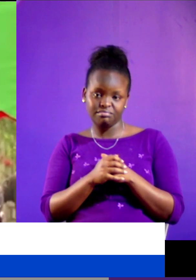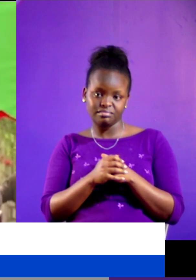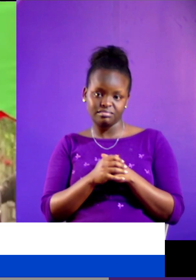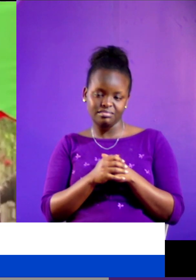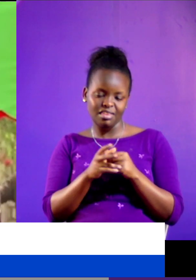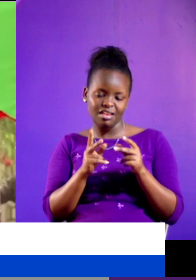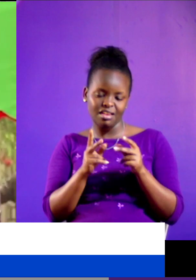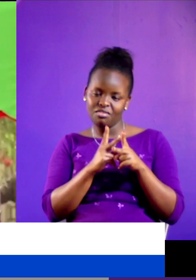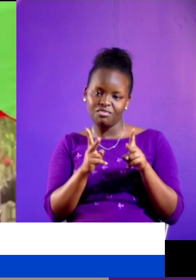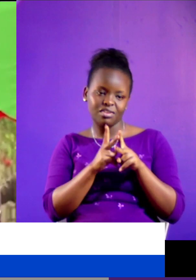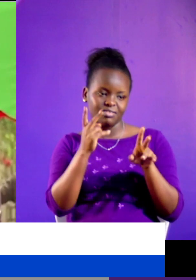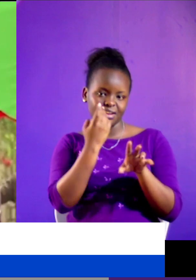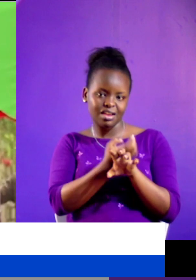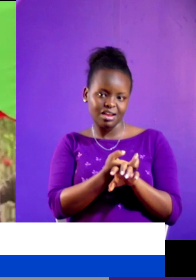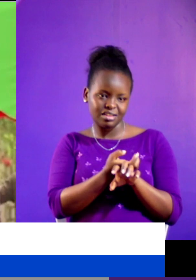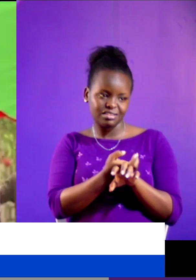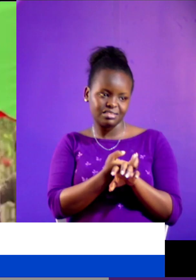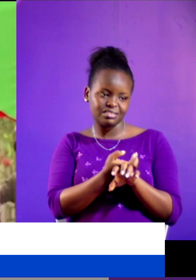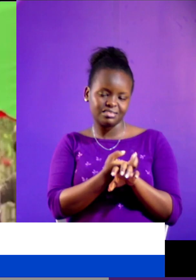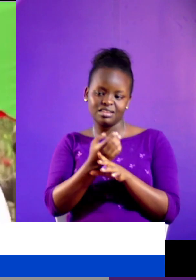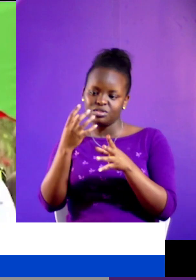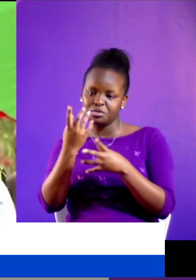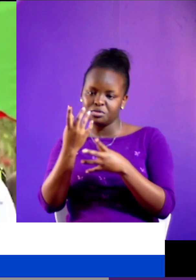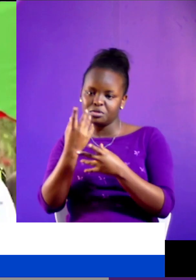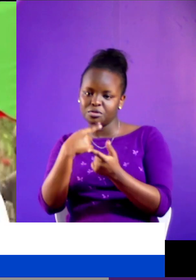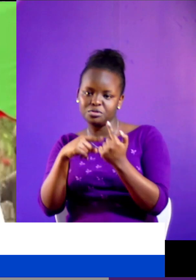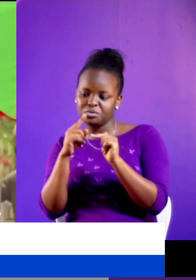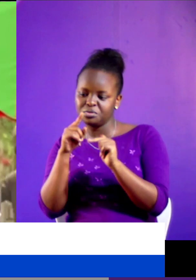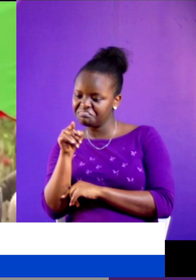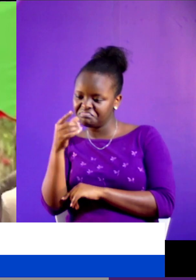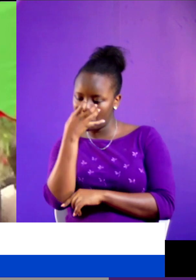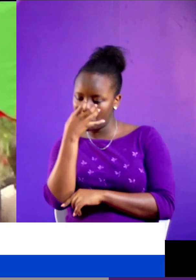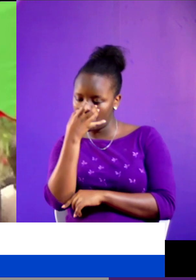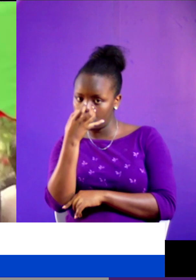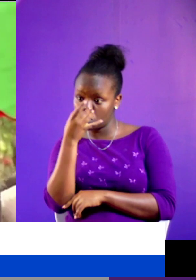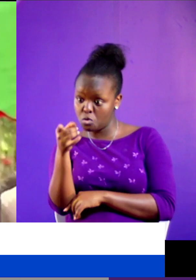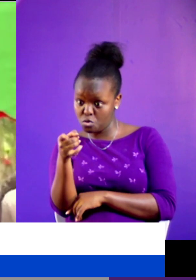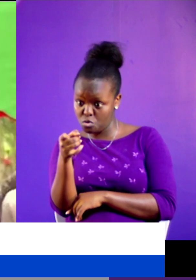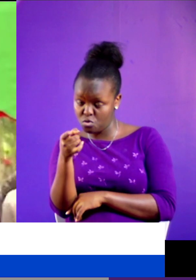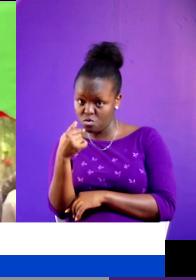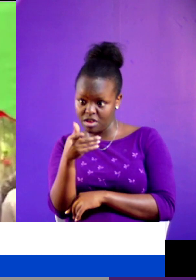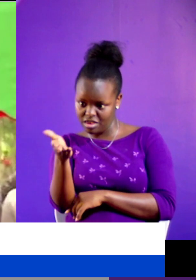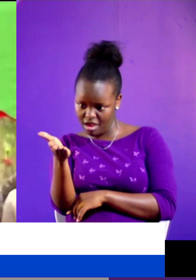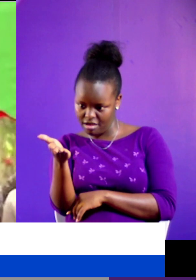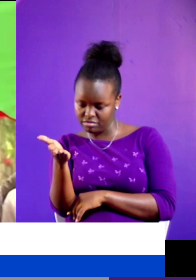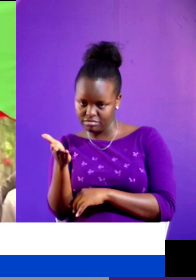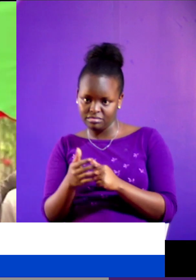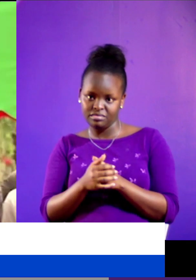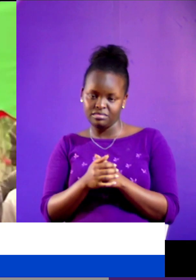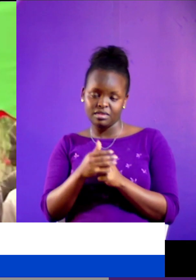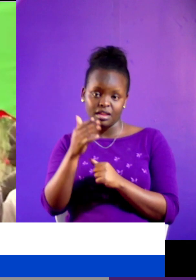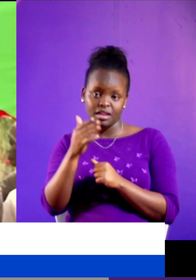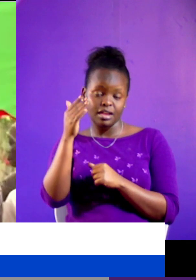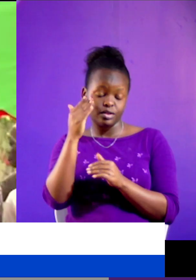Itakuwa vigumu sana kuwezana na huyu Ruto. Huyu hapa mbele. Kwa